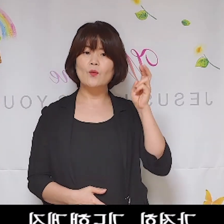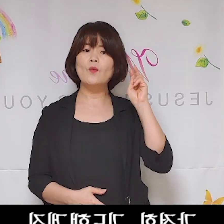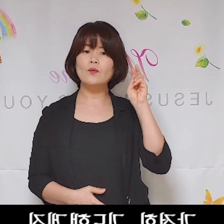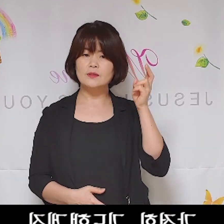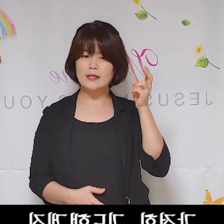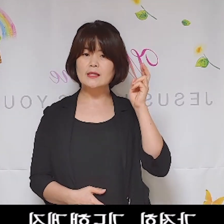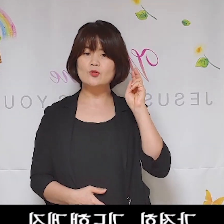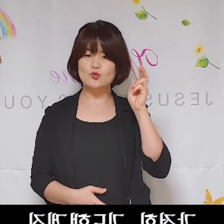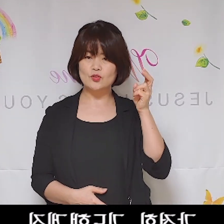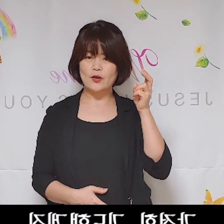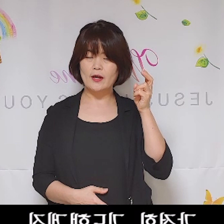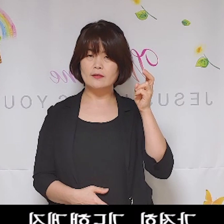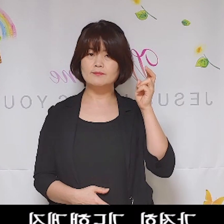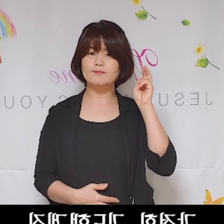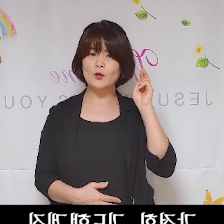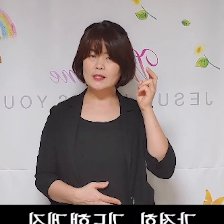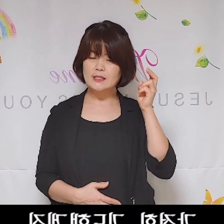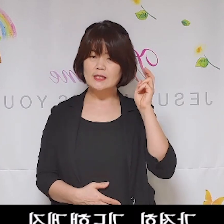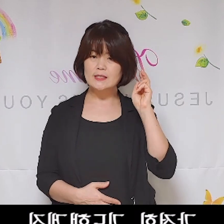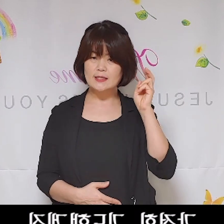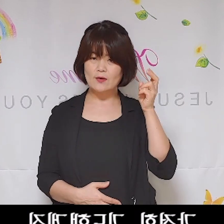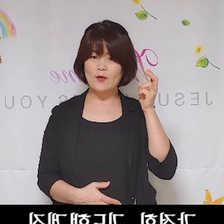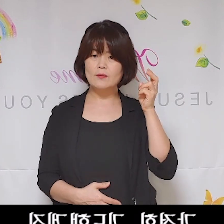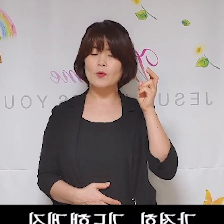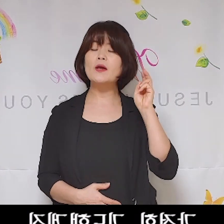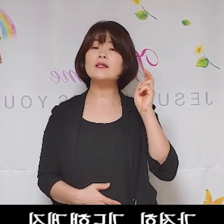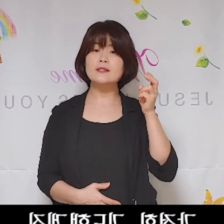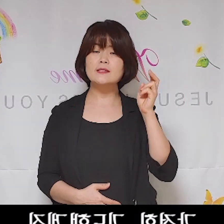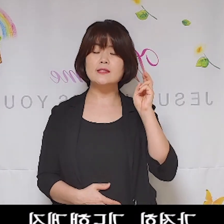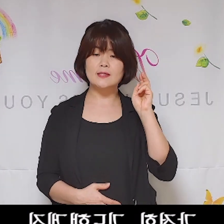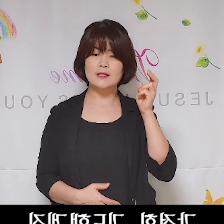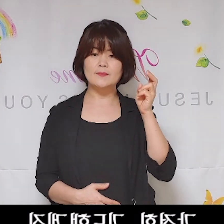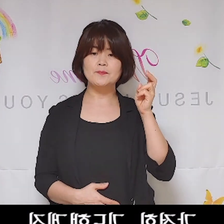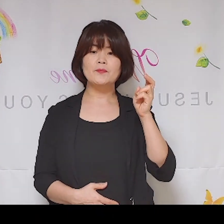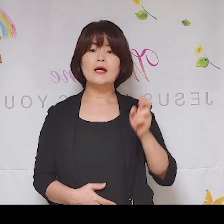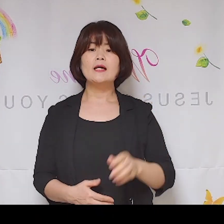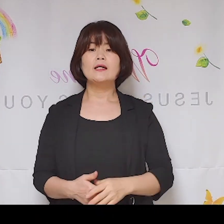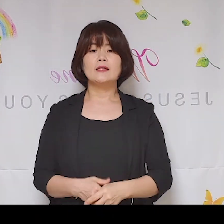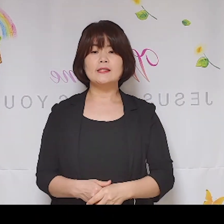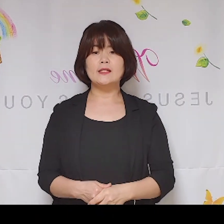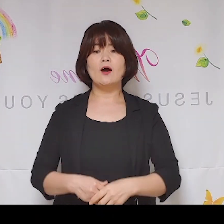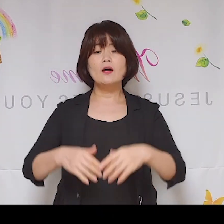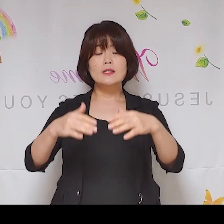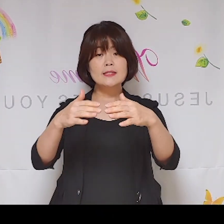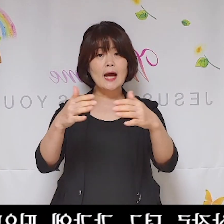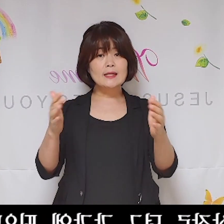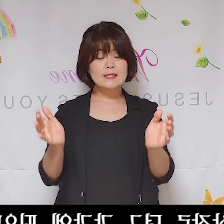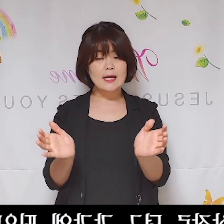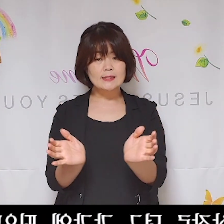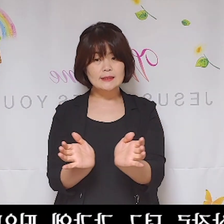하고 얘기해 주는 거예요. 확신에 차서 뭐뭐 했겠지. 다시요.